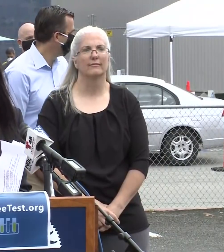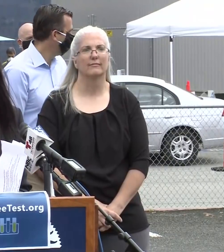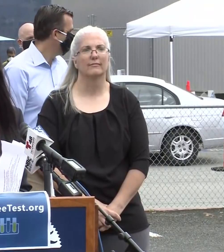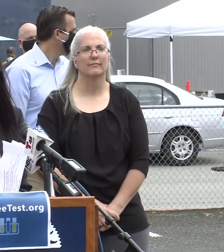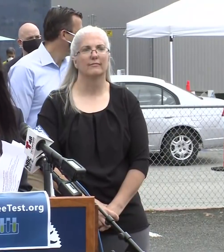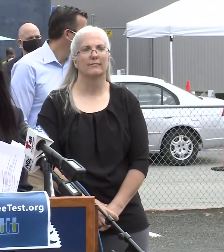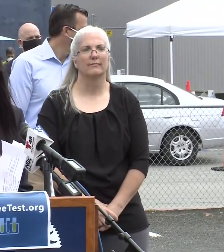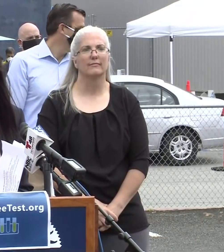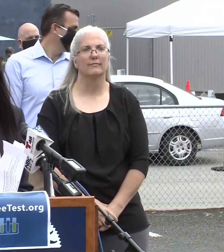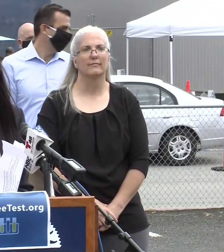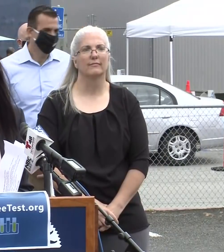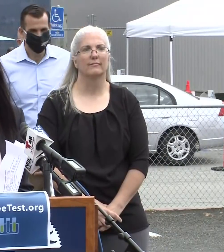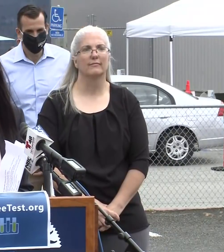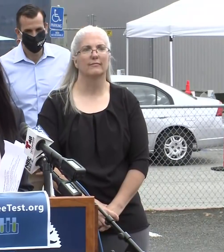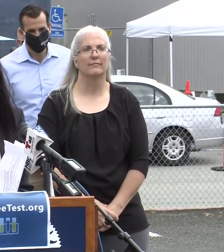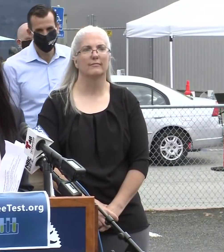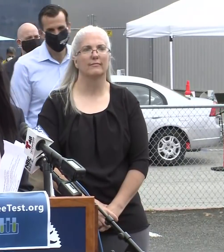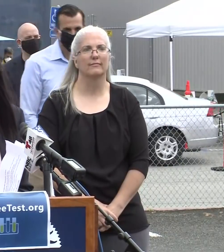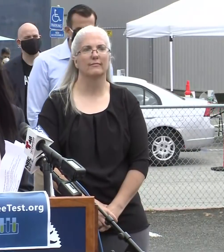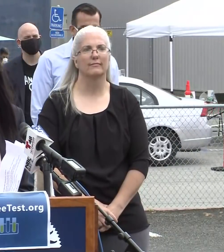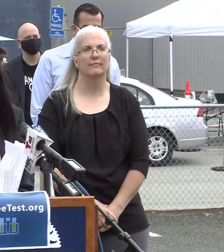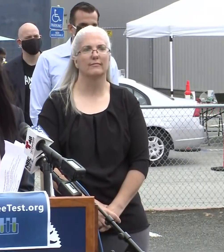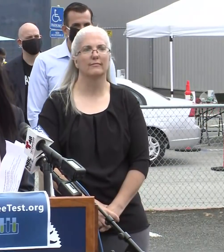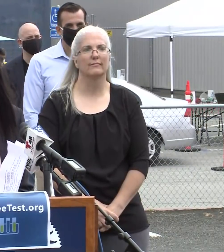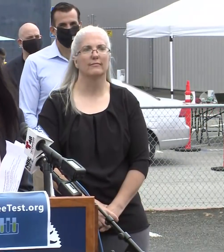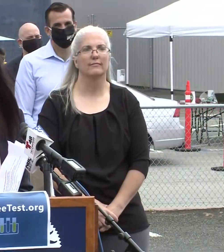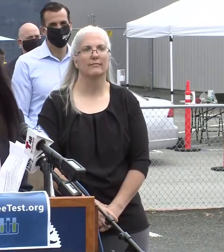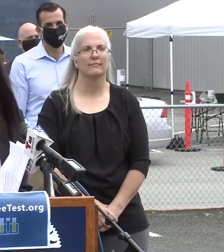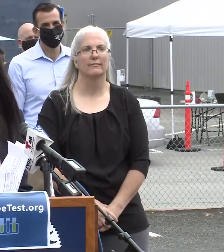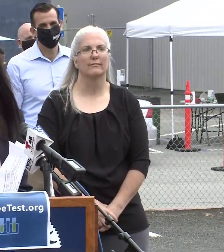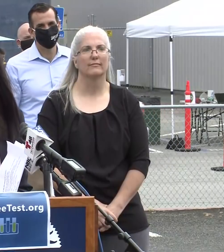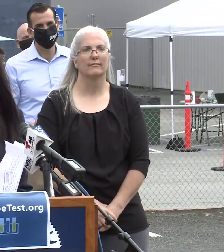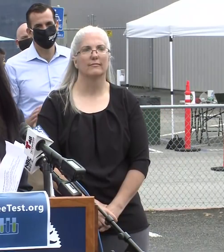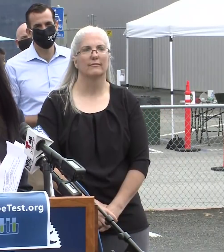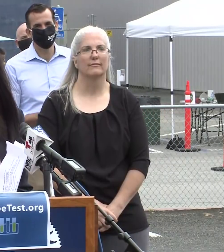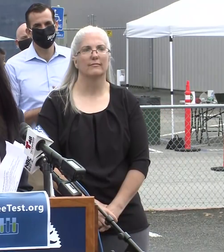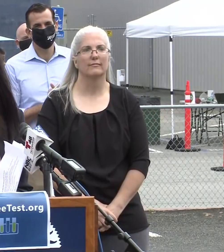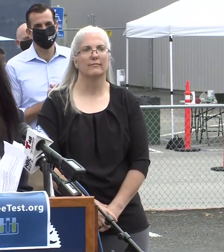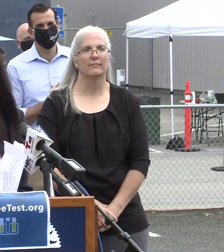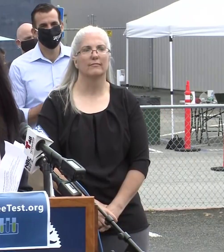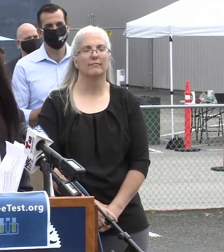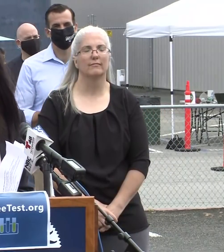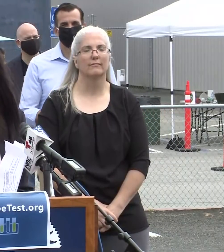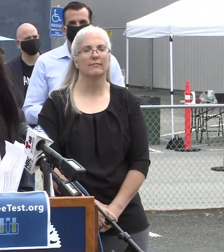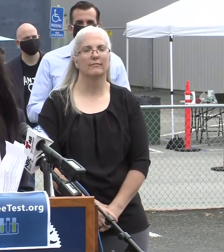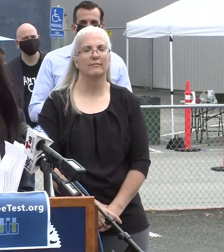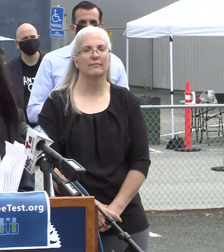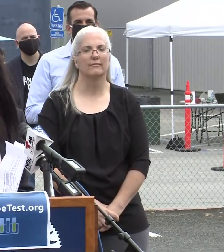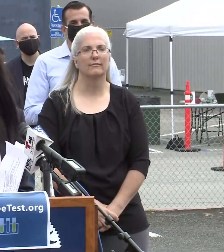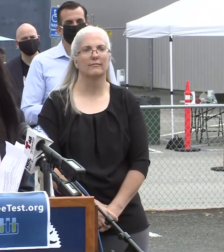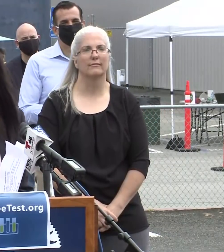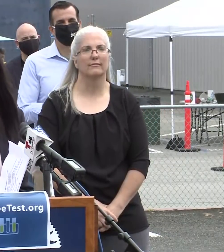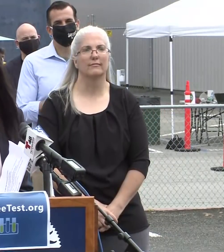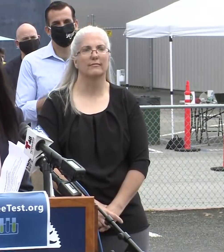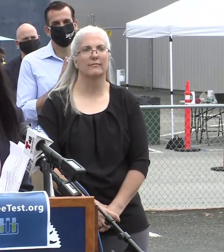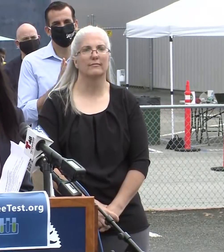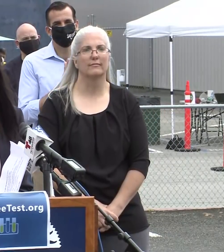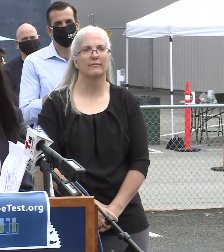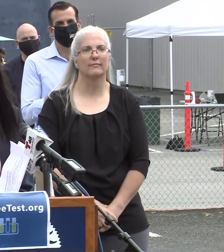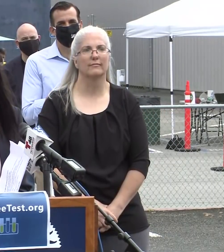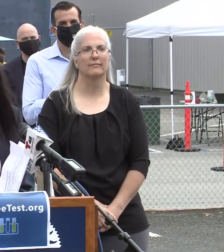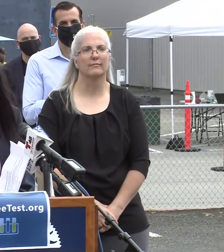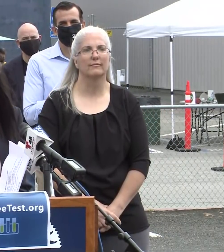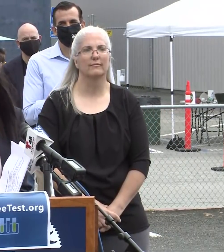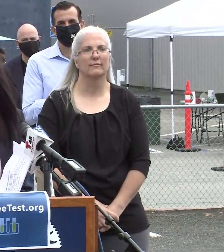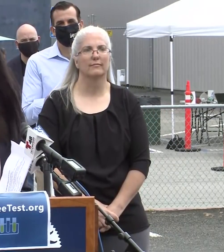también tenemos el honor de que pueda hablar no nomás el inglés, pero pueda comunicarse con nuestros residentes vietnamitas. I'd